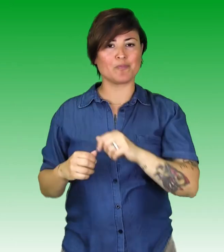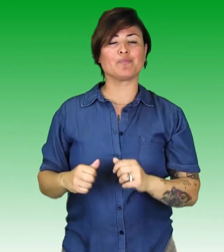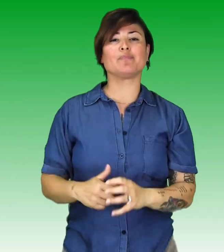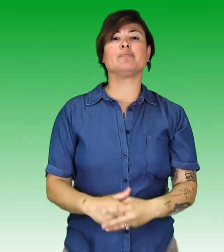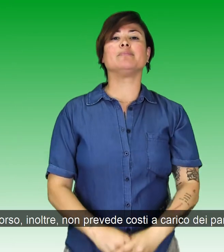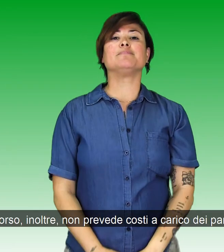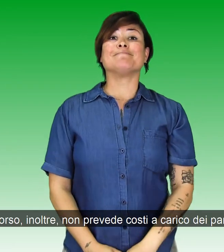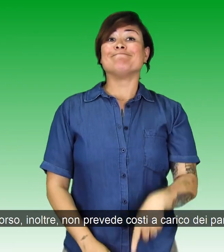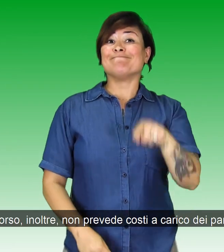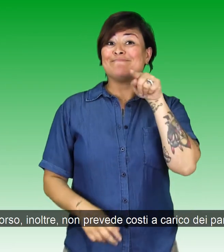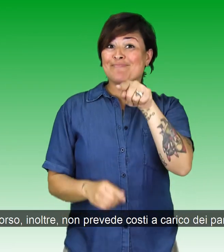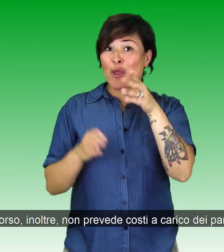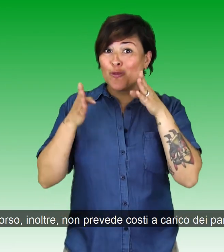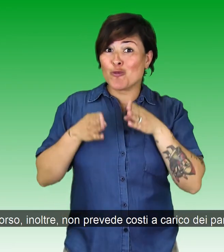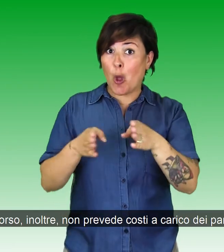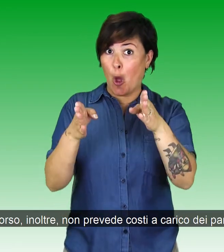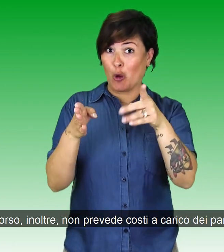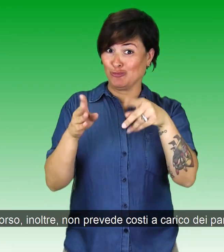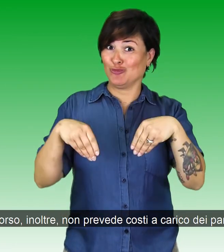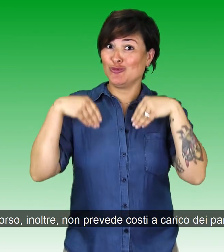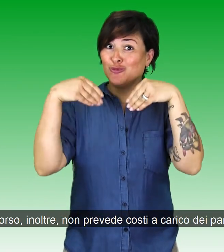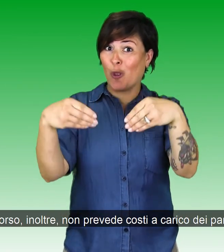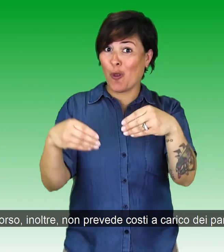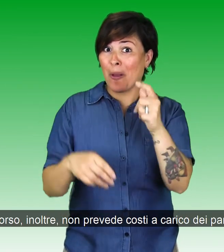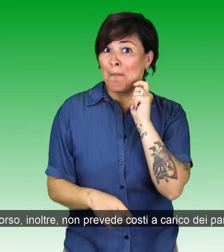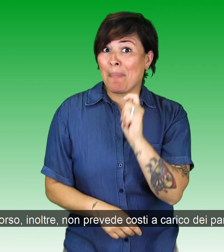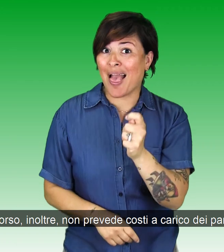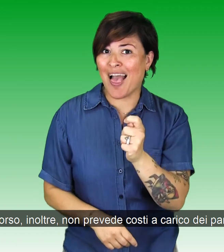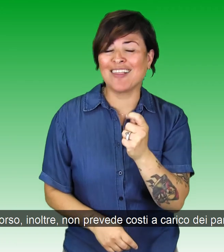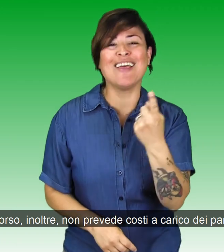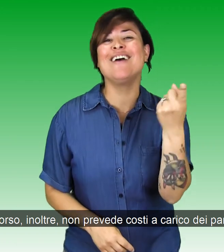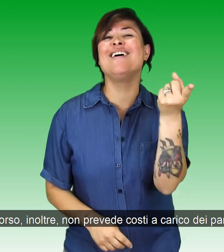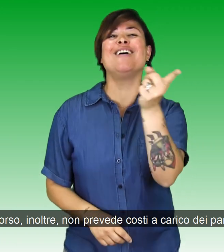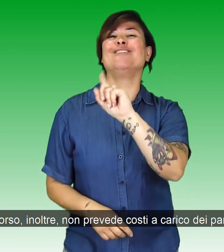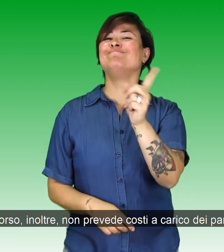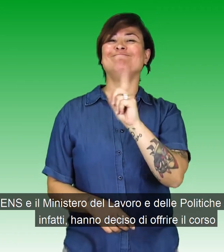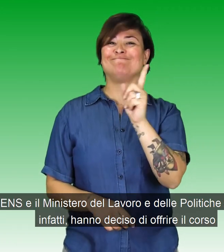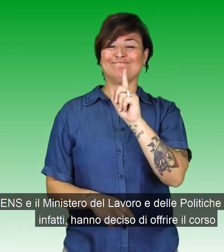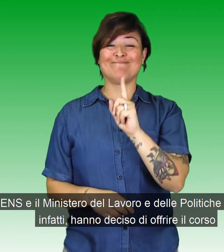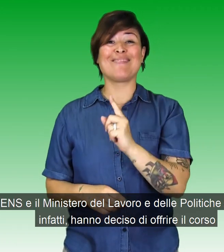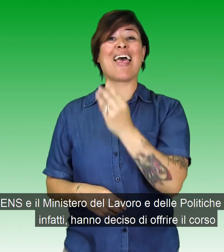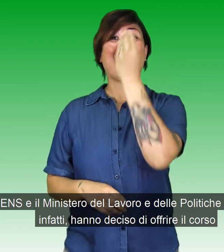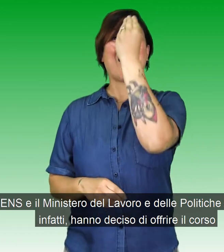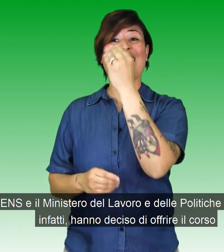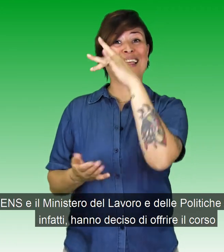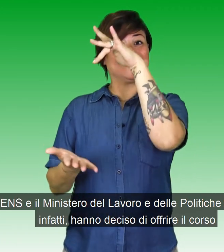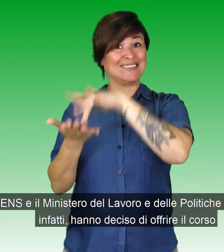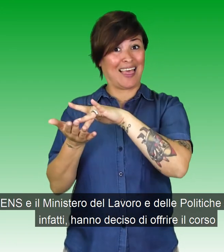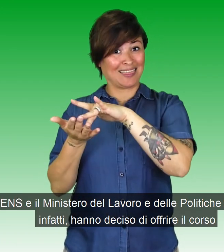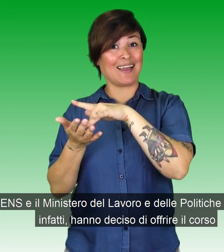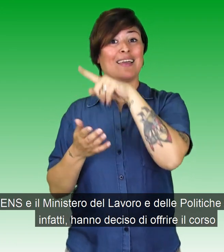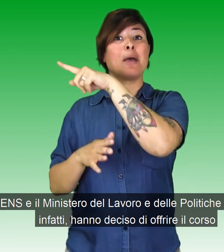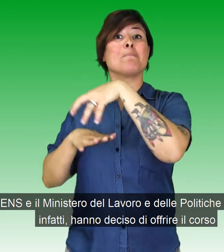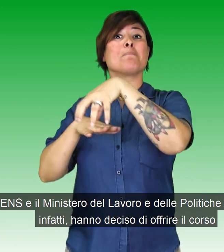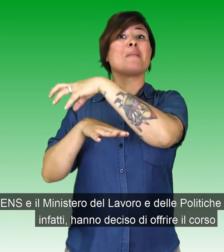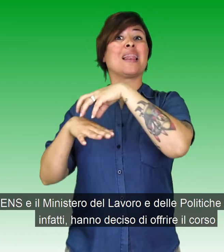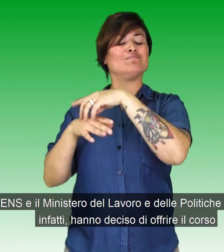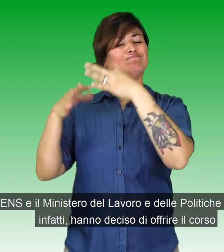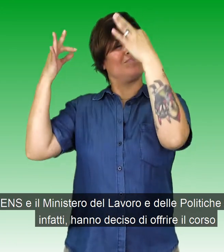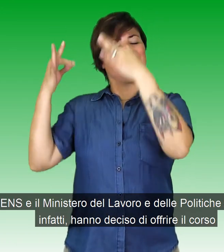Il corso, inoltre, non prevede costi a carico dei partecipanti. L'ENS e il Ministero del Lavoro e delle Politiche Sociali, infatti, hanno deciso